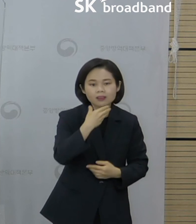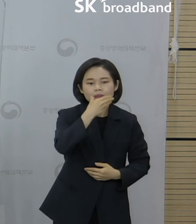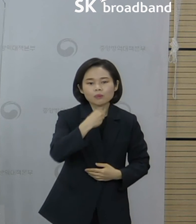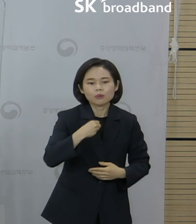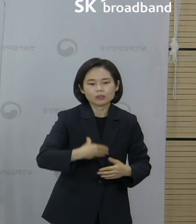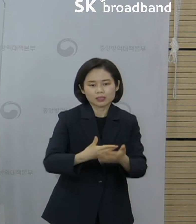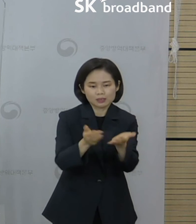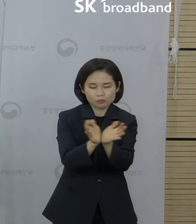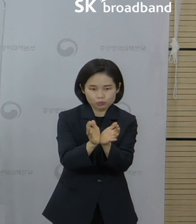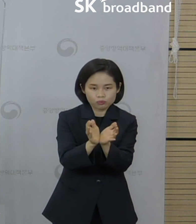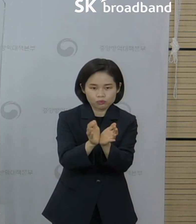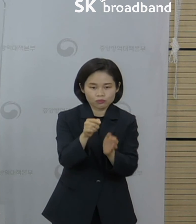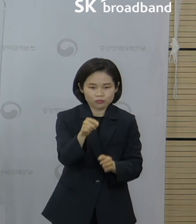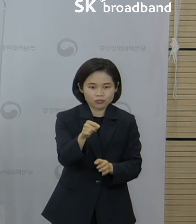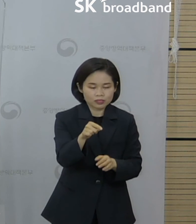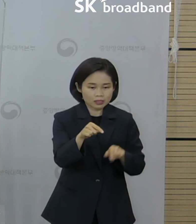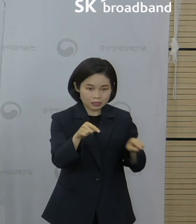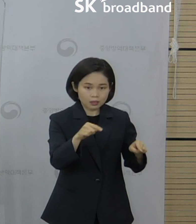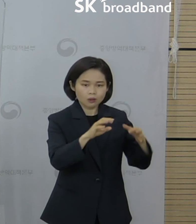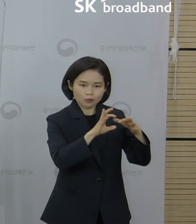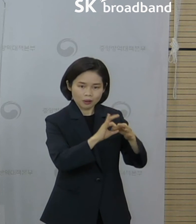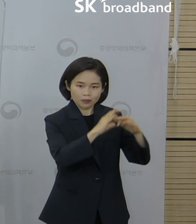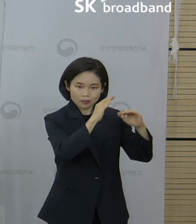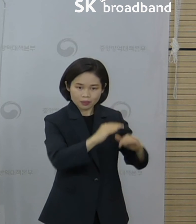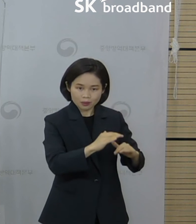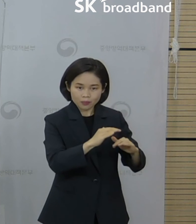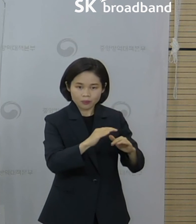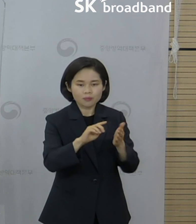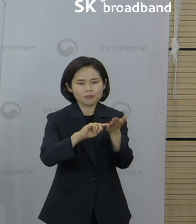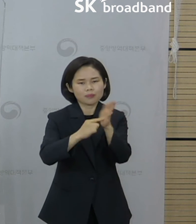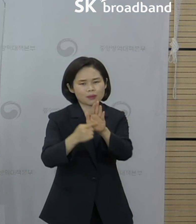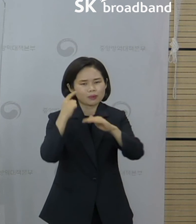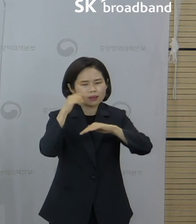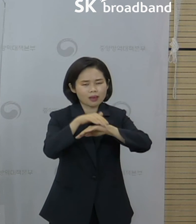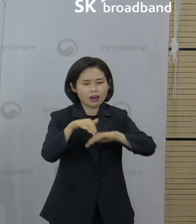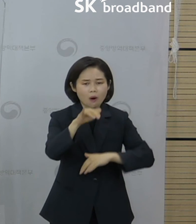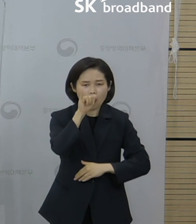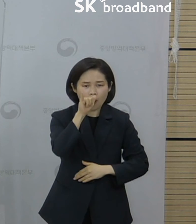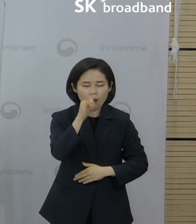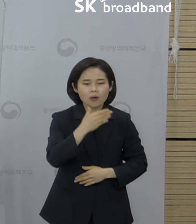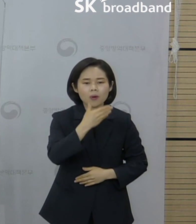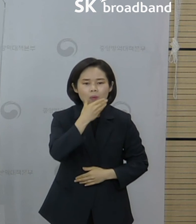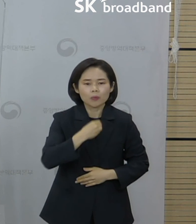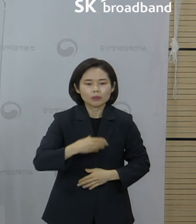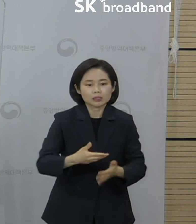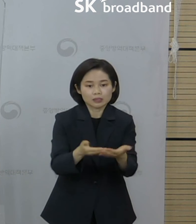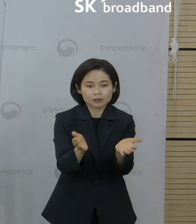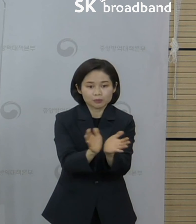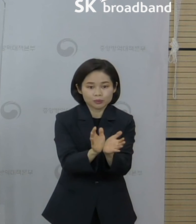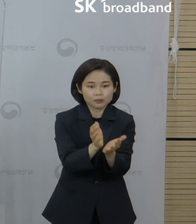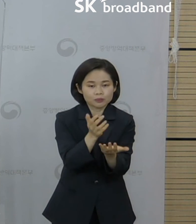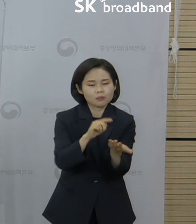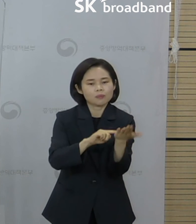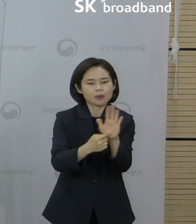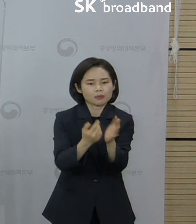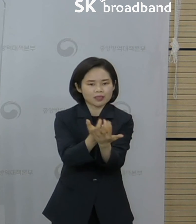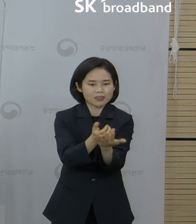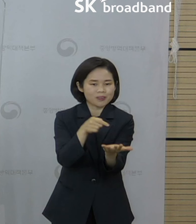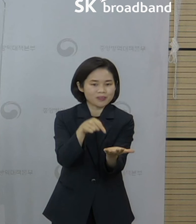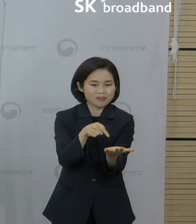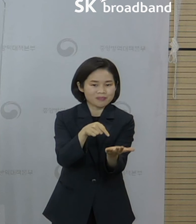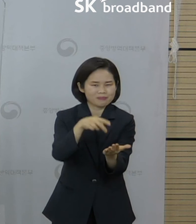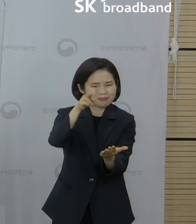자료를 준비하고 있는 것으로 알고 있습니다. 복지부 자료를 참고하시는 게